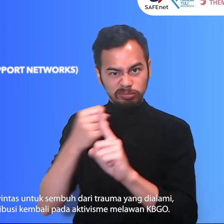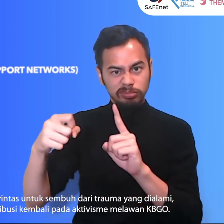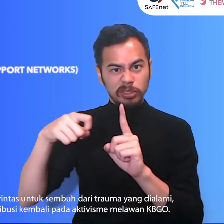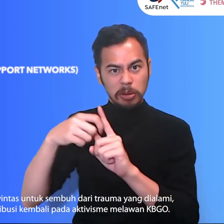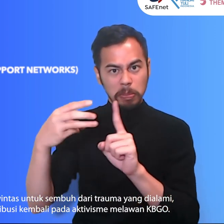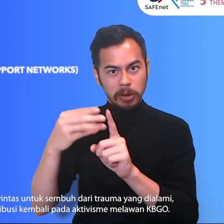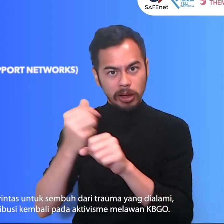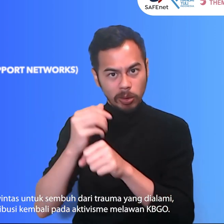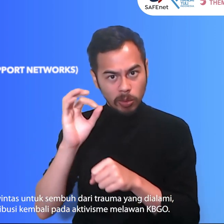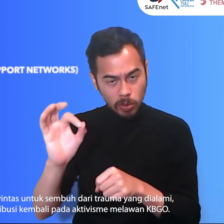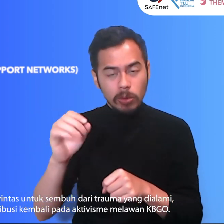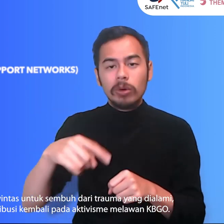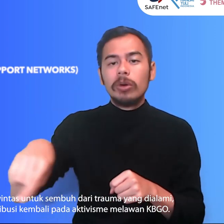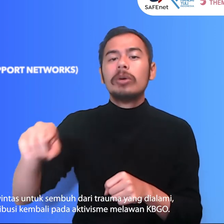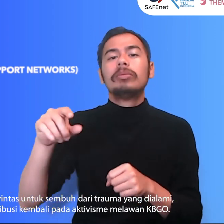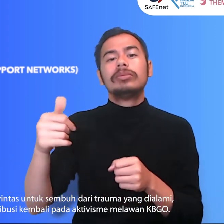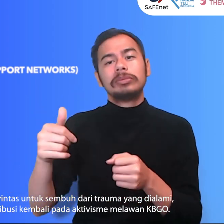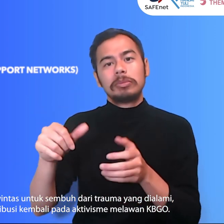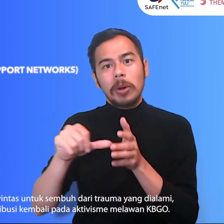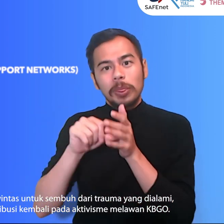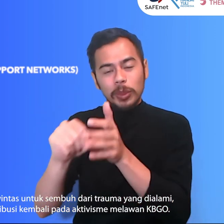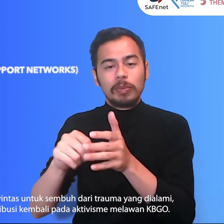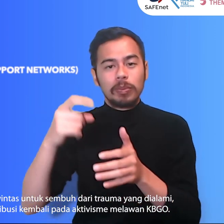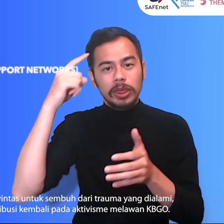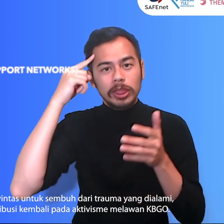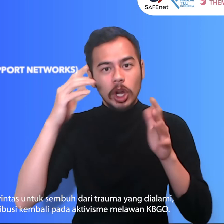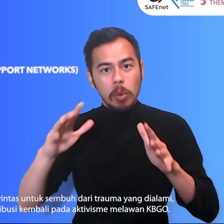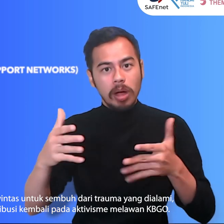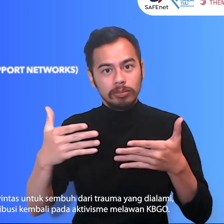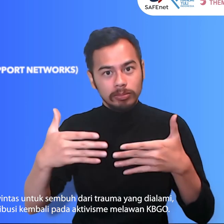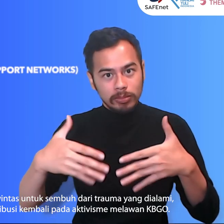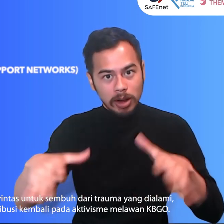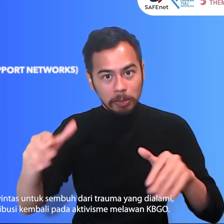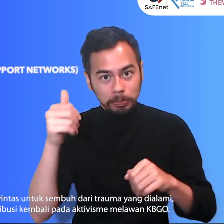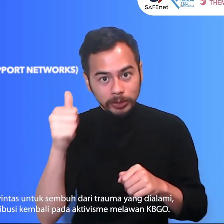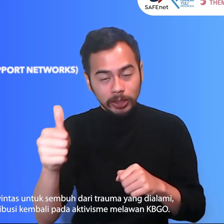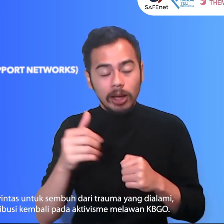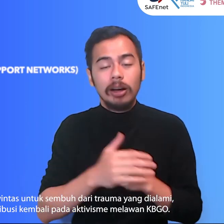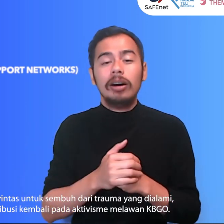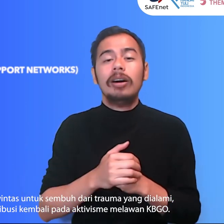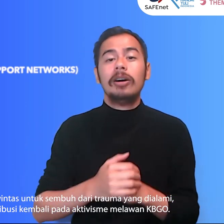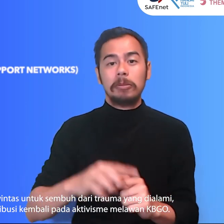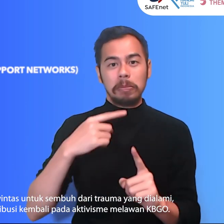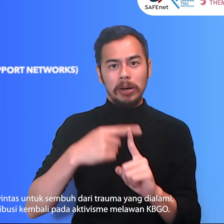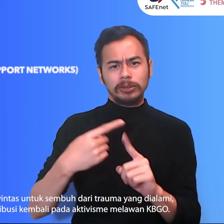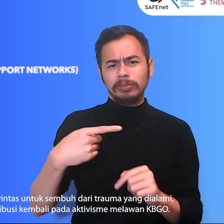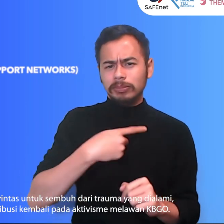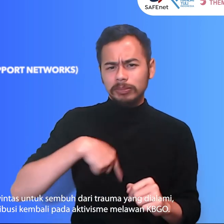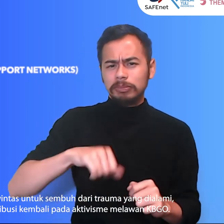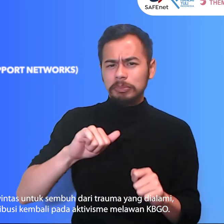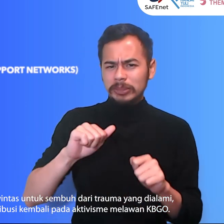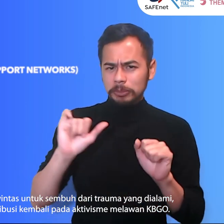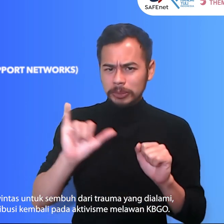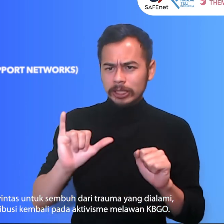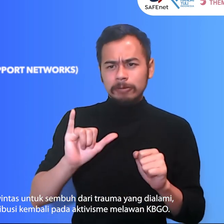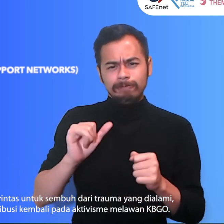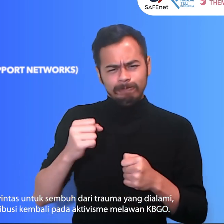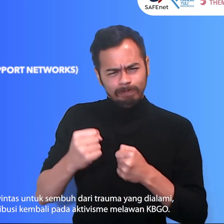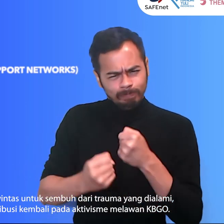korban atau penyintas dapat mencegah kpg untuk terjadi dan membantu korban atau penyintas untuk sembuh